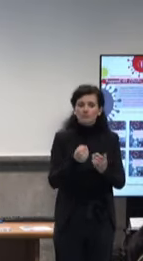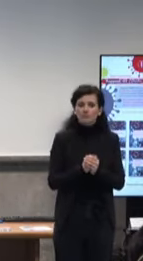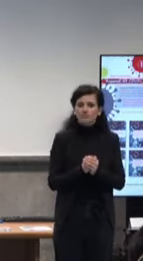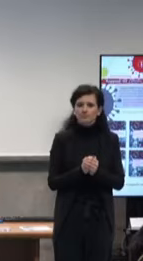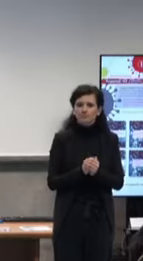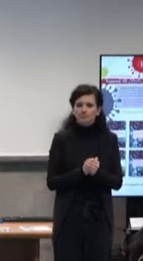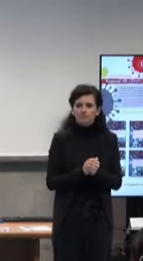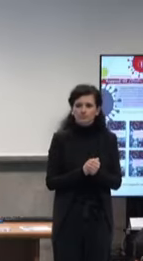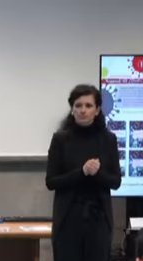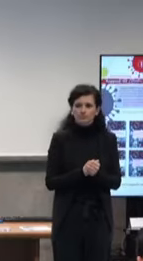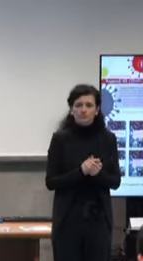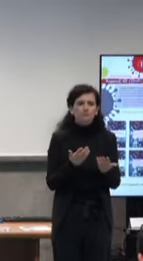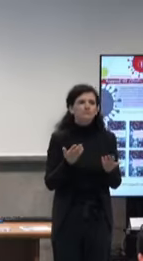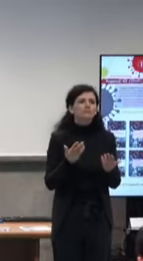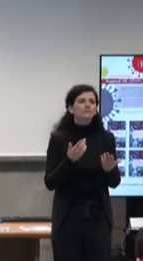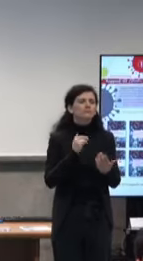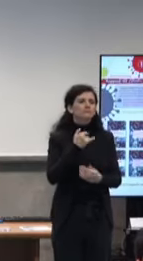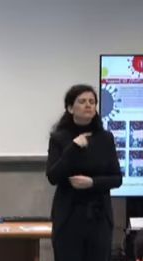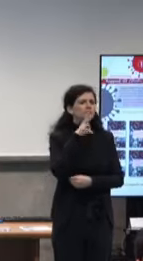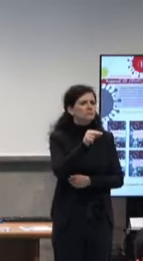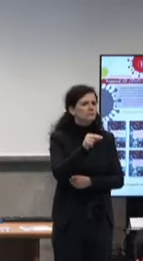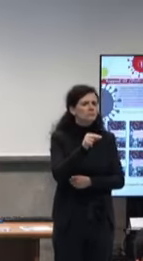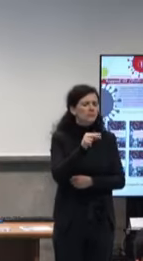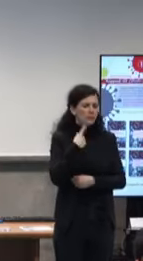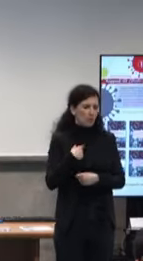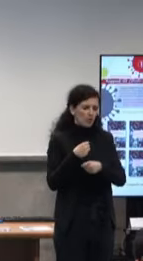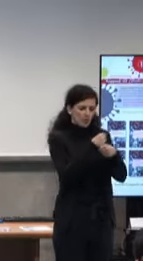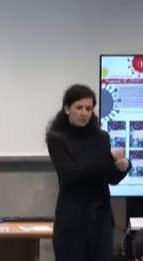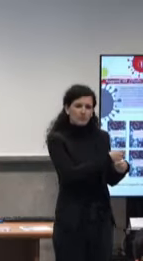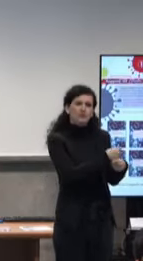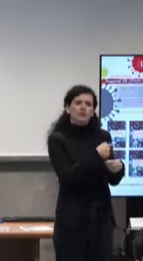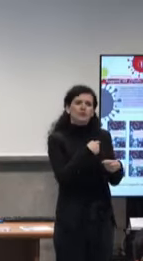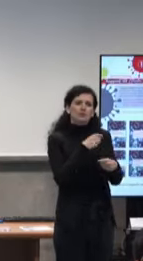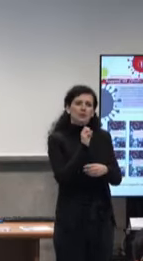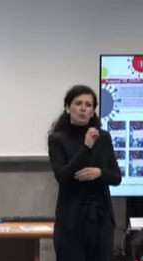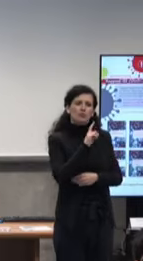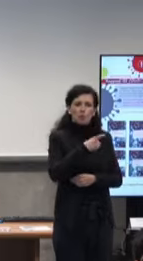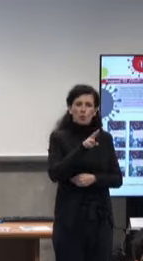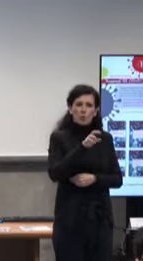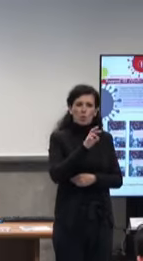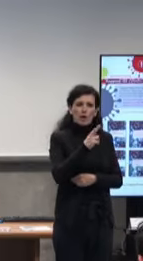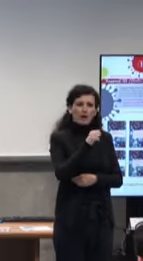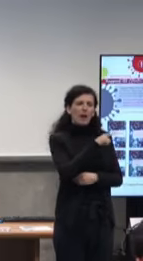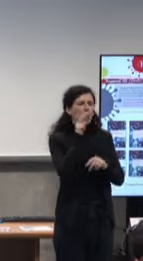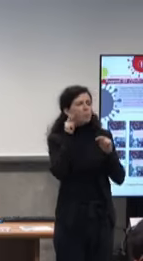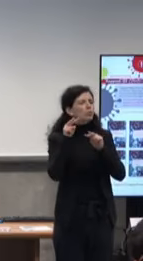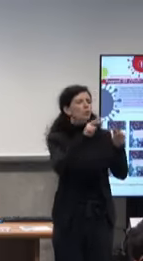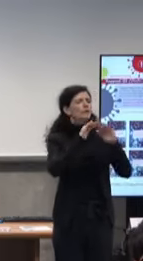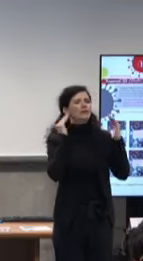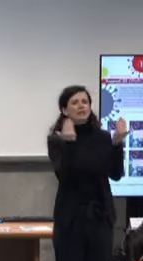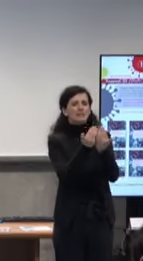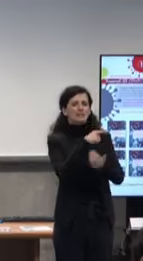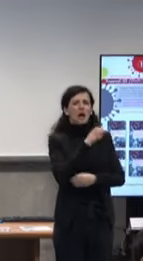ma una battuta poi cassa lascia casomai al dottor guerra che a lover view globale come membro del board del direttore generale